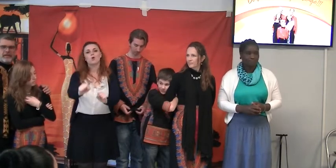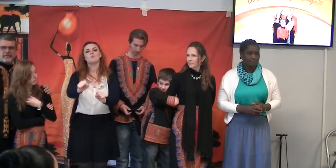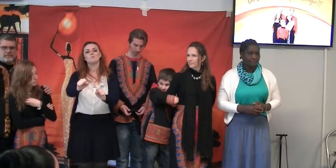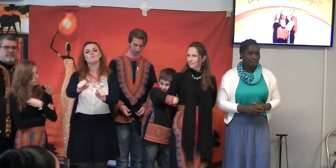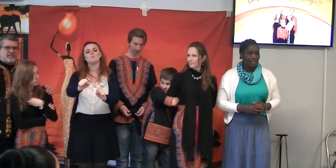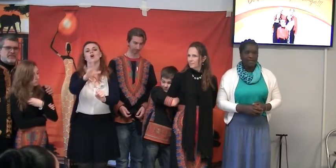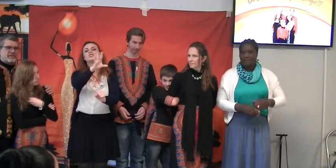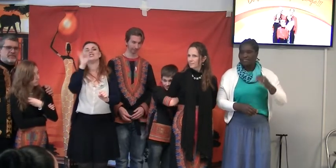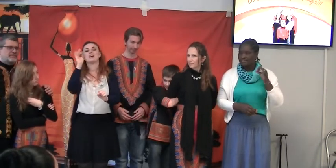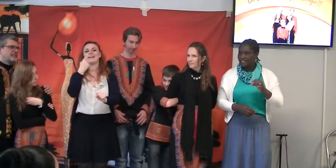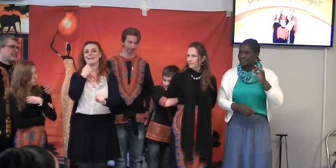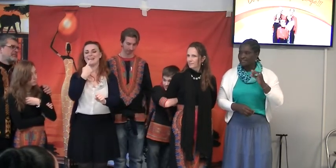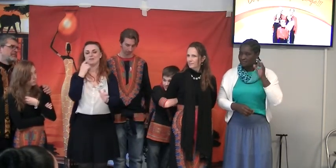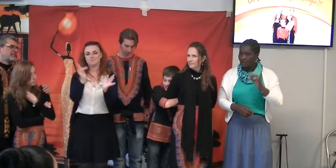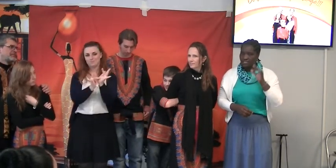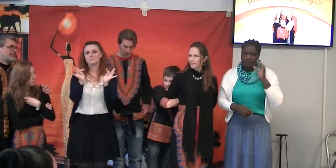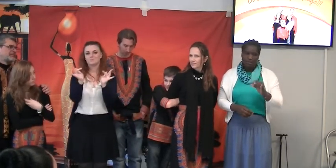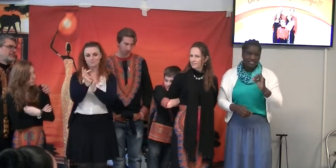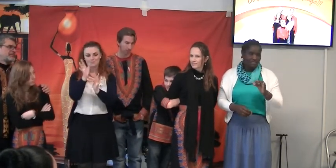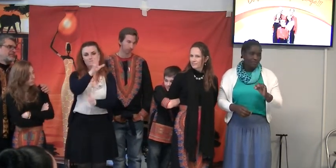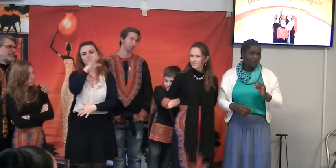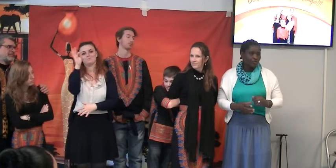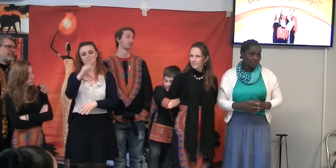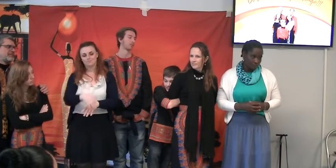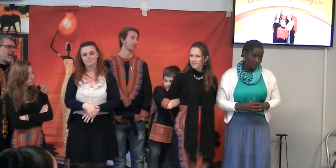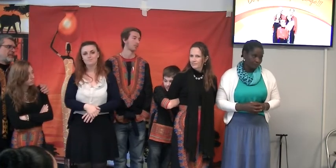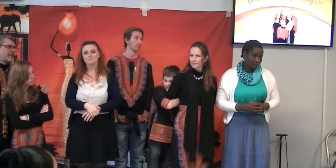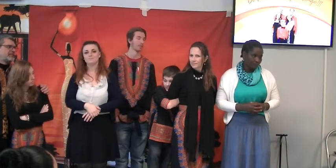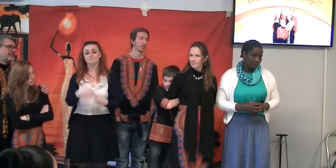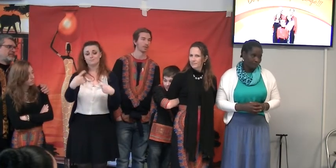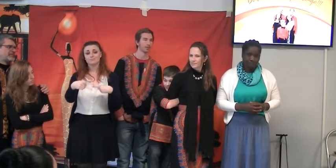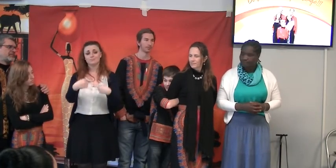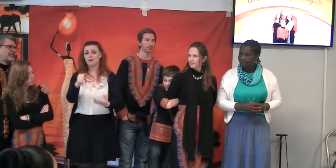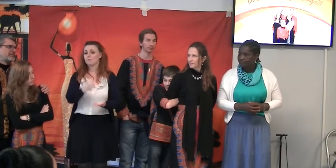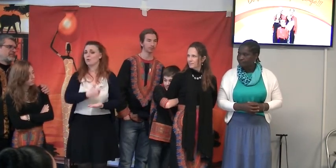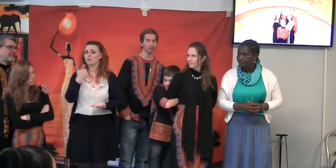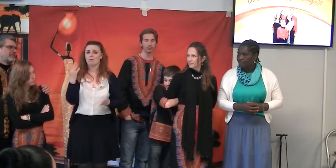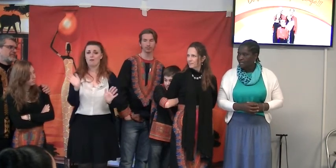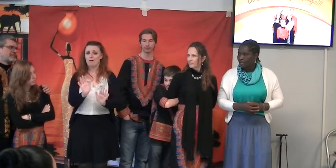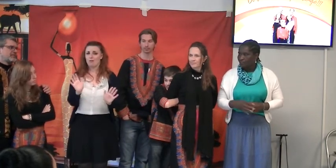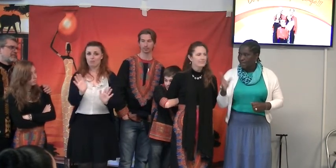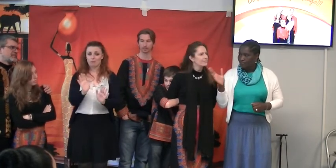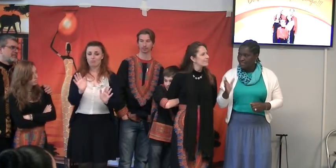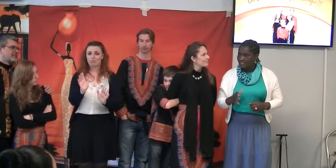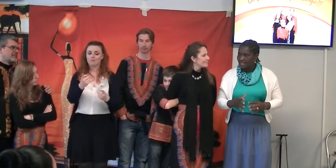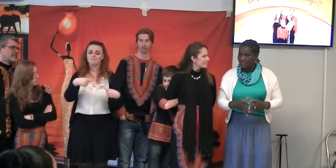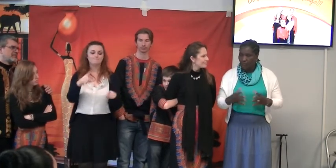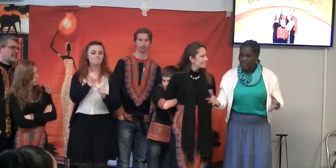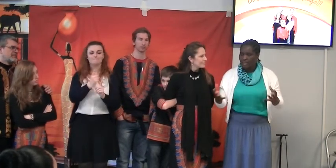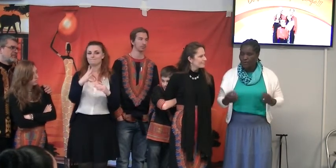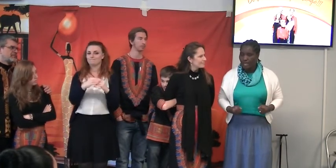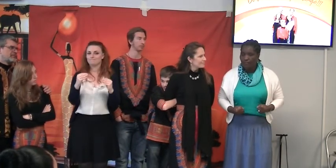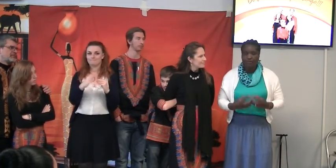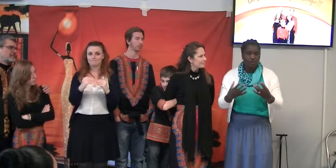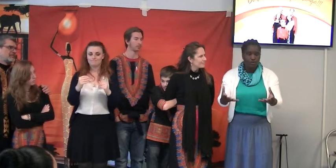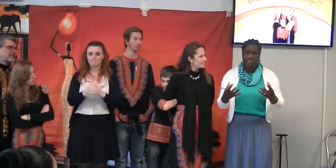Amen. Amen. That is the most important thing we should do. Amen. Questa è la cosa più importante che noi dobbiamo fare. My brother said,